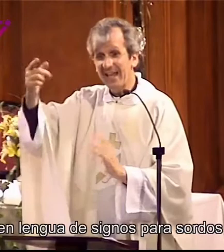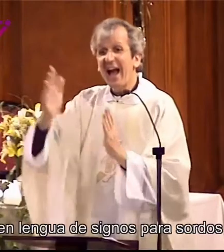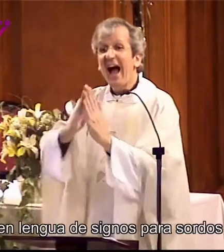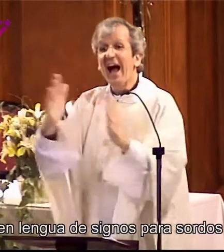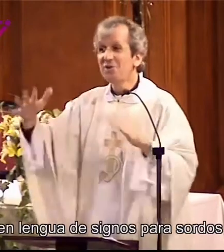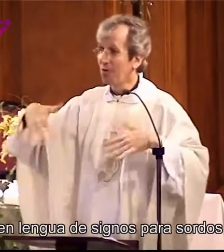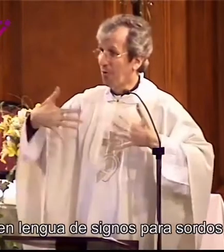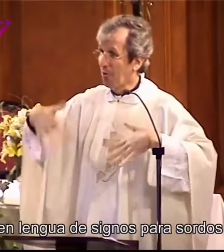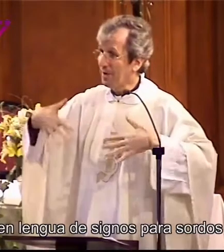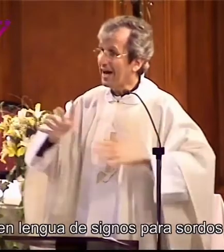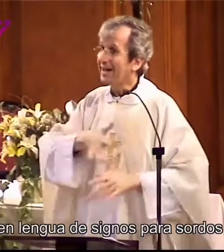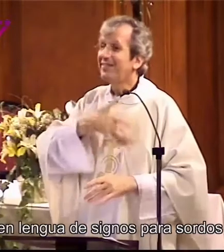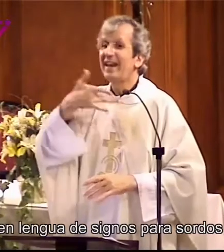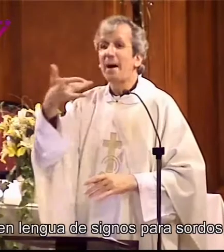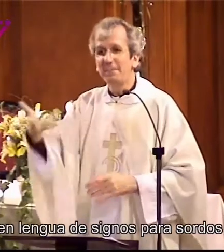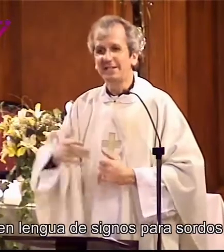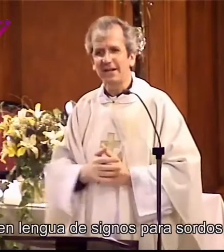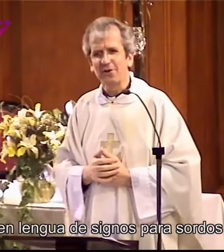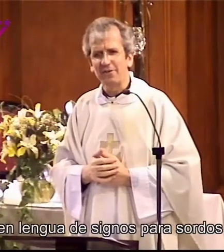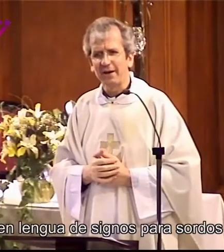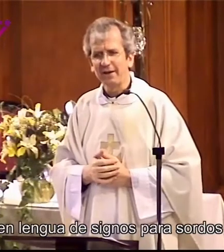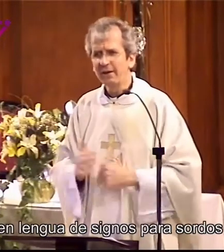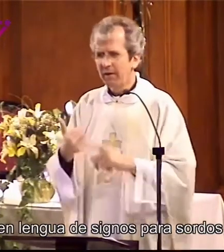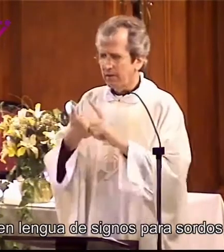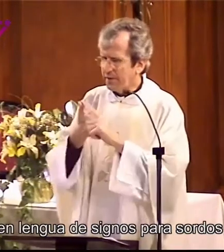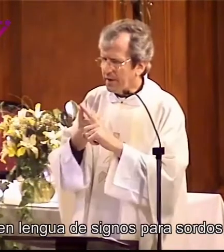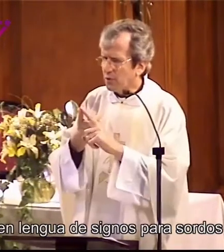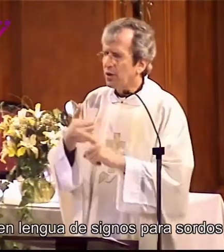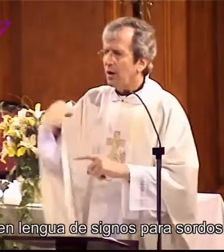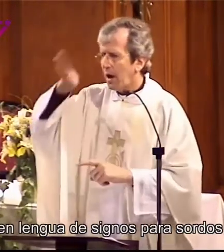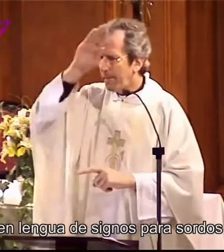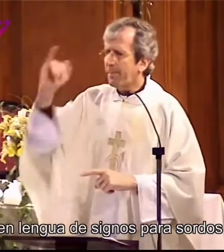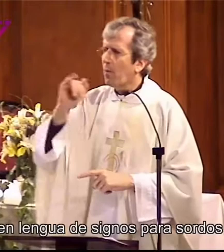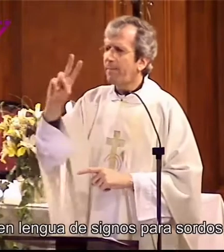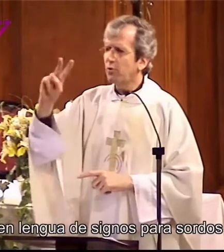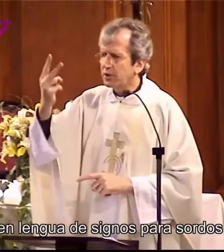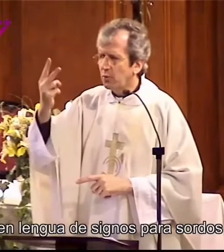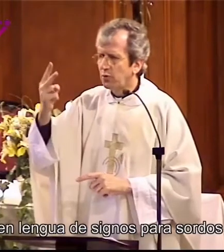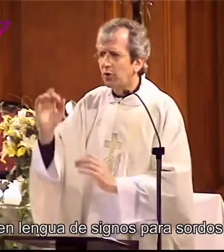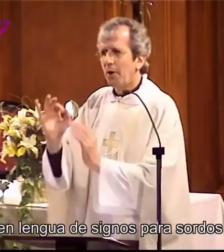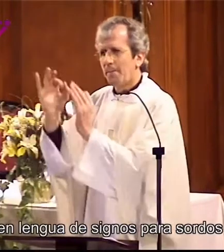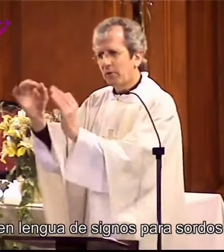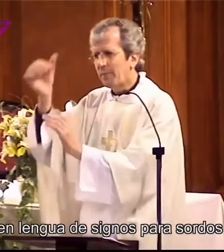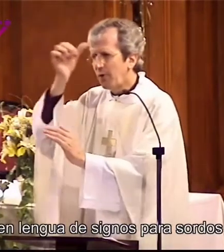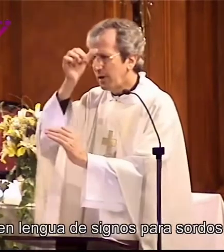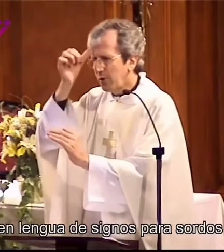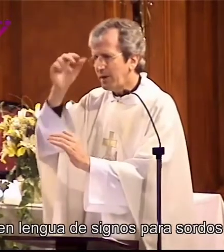año jubilar de la misericordia. Decíamos, el Papa Juan Pablo II proclamó el domingo